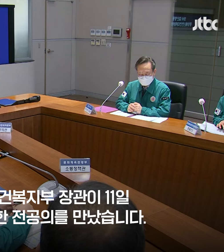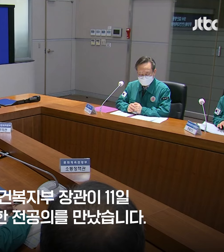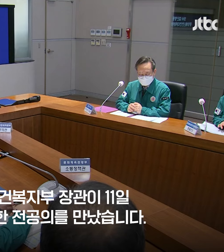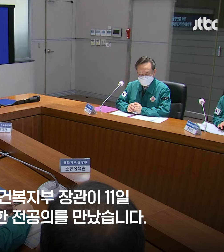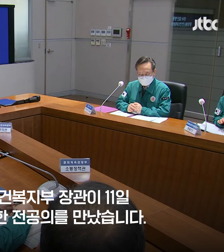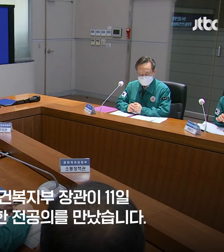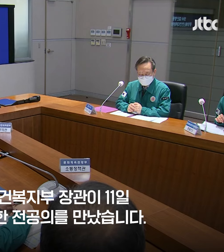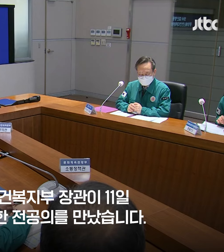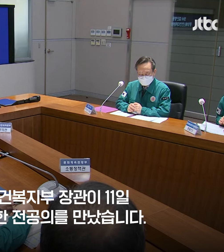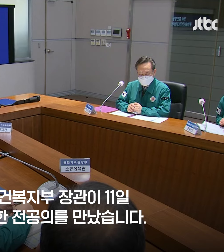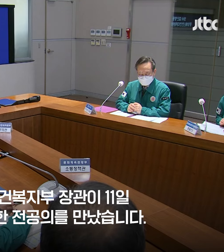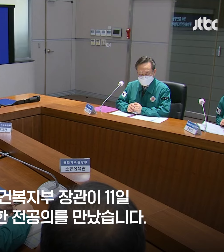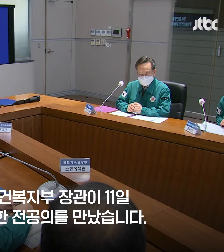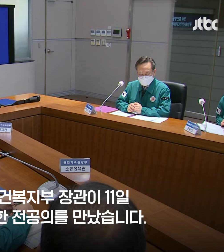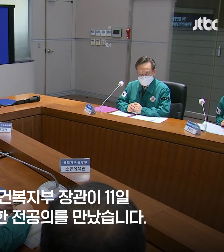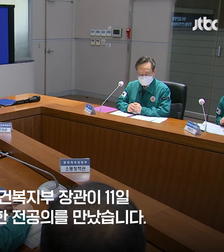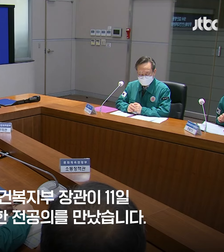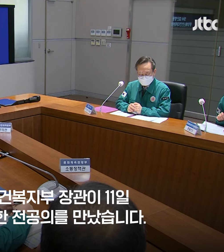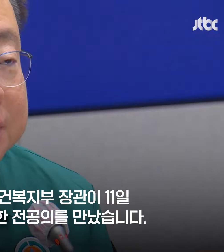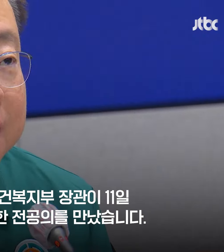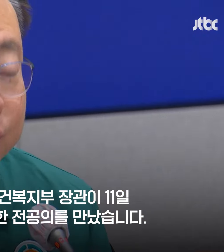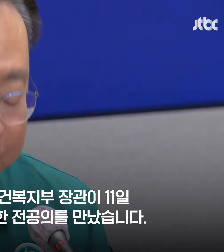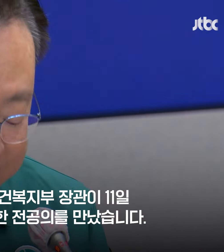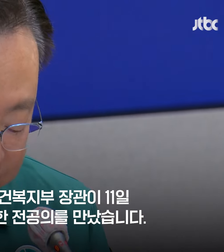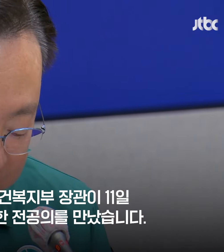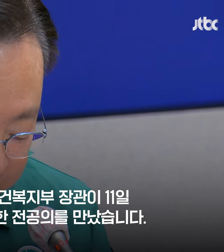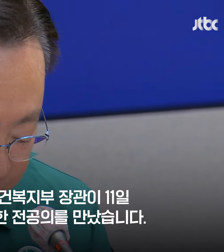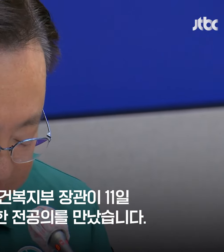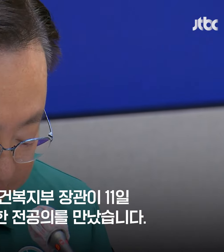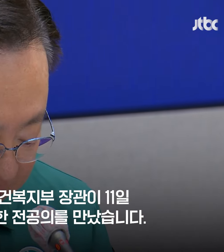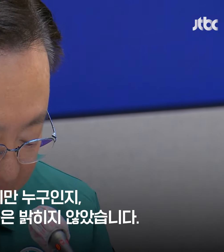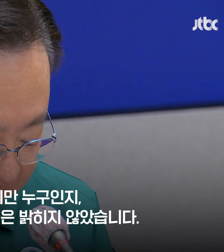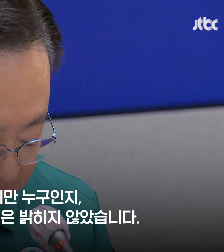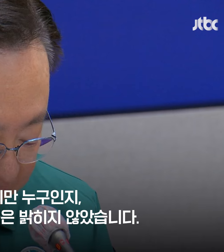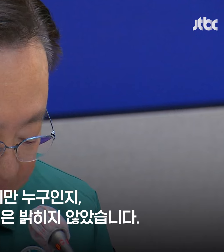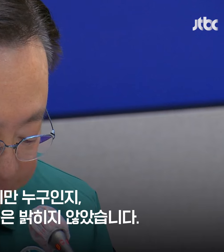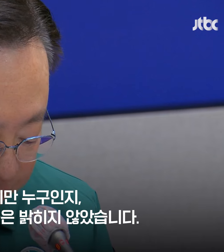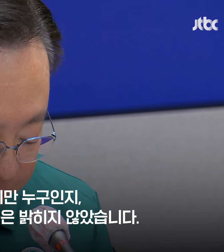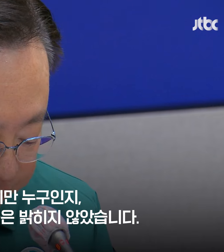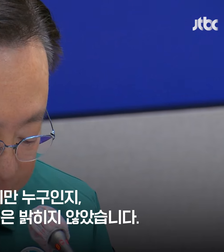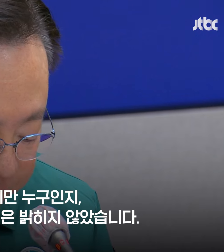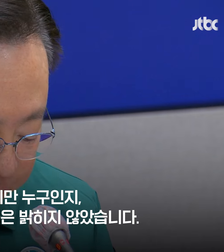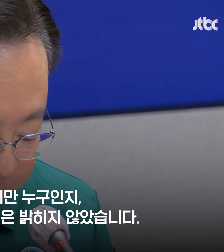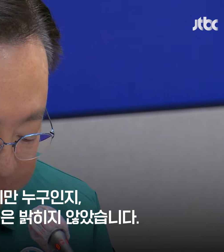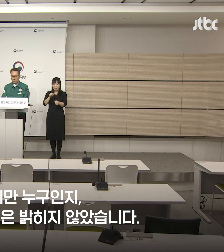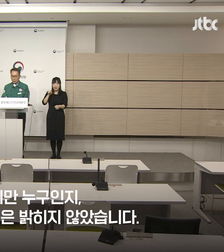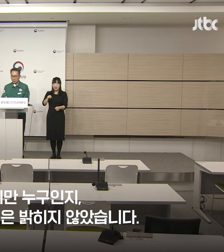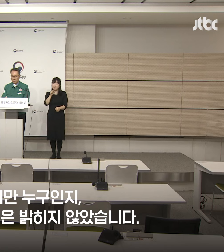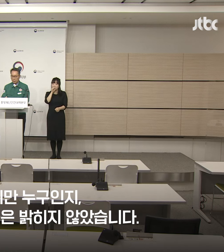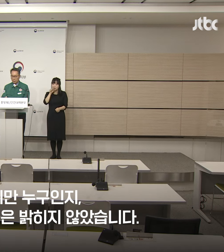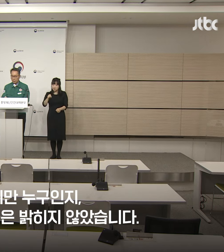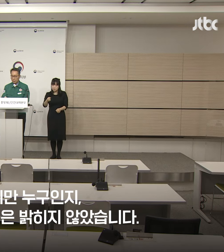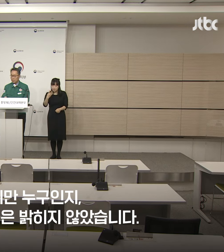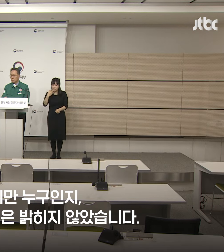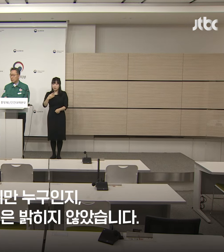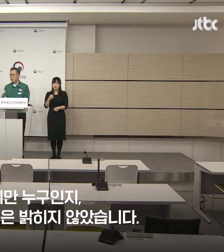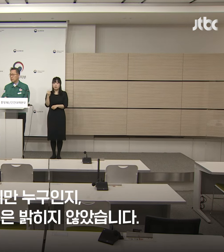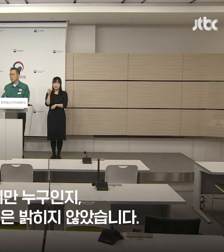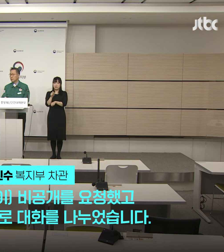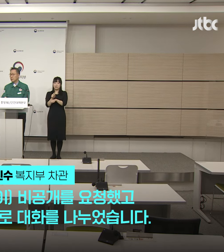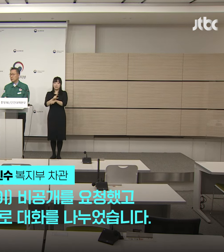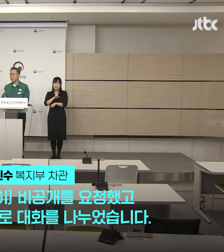조비홍 보건복지부 장관이 11일 병원을 이탈한 전공의들을 만났습니다. 하지만 누구인지 몇 명인지 등은 밝히지